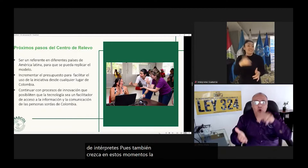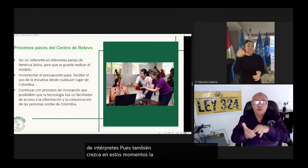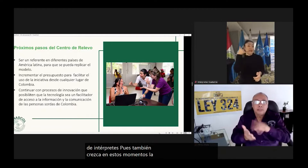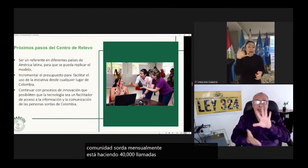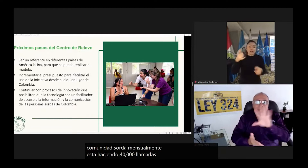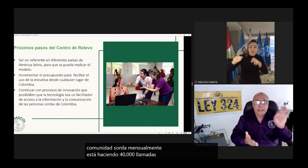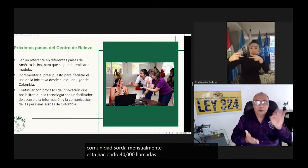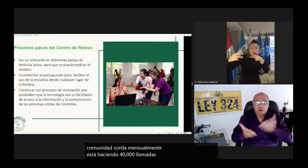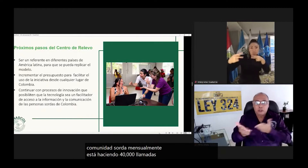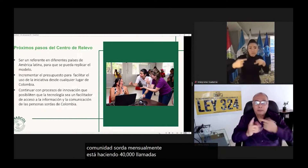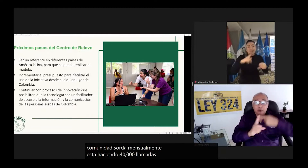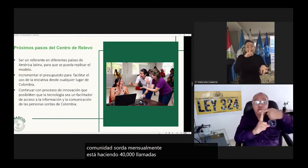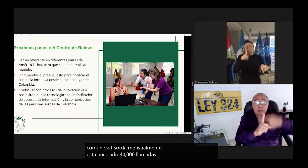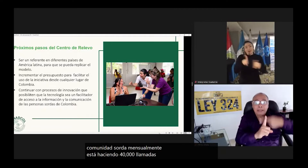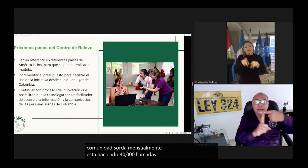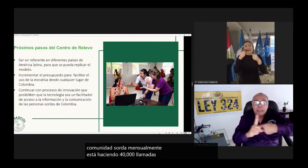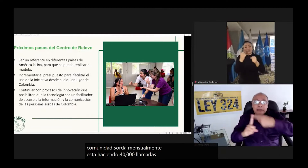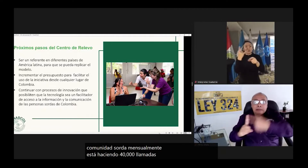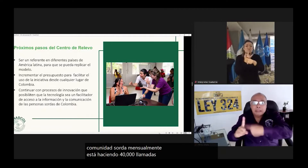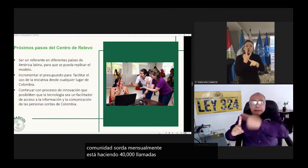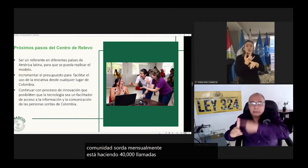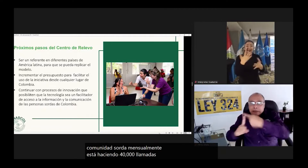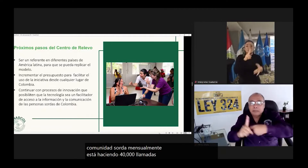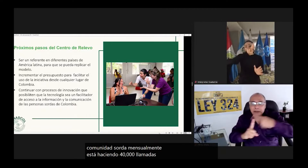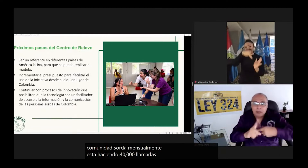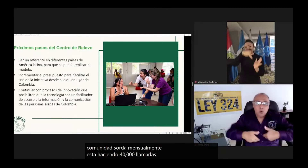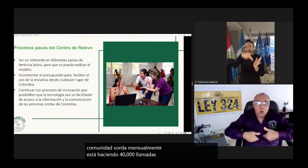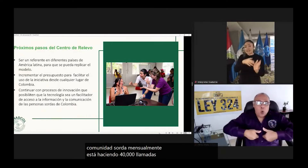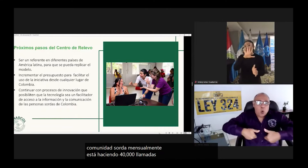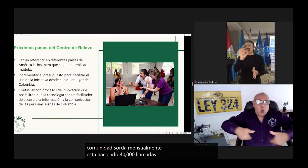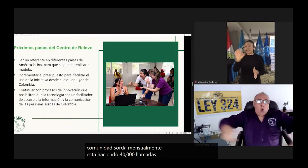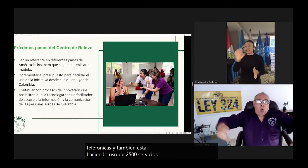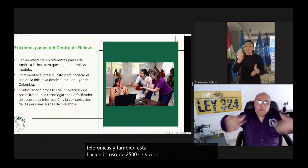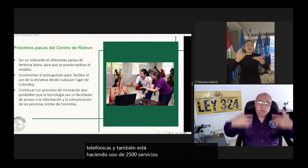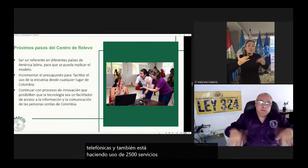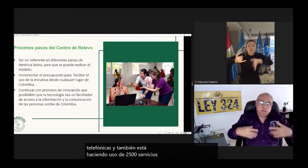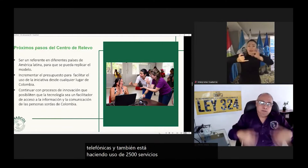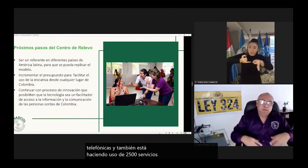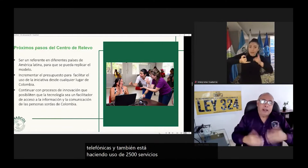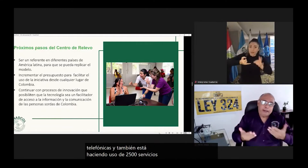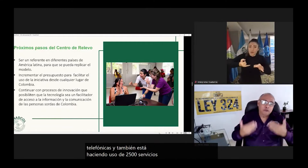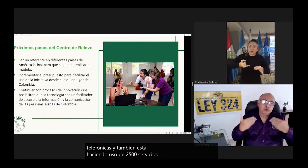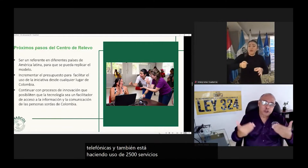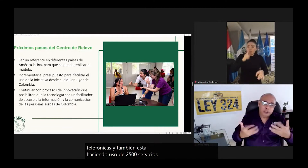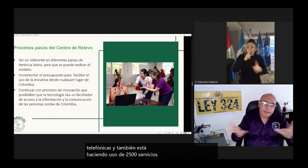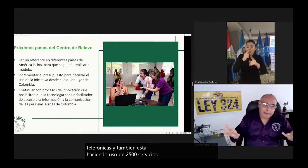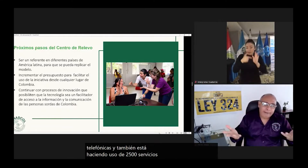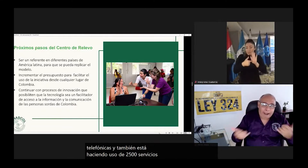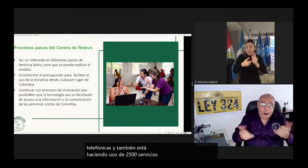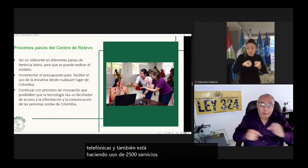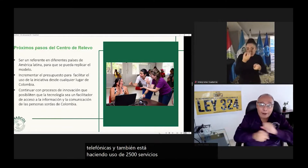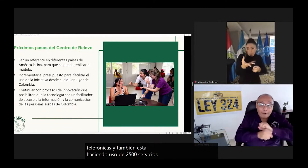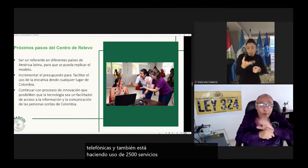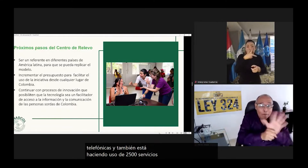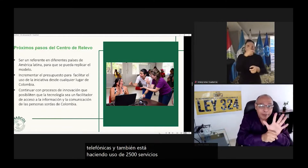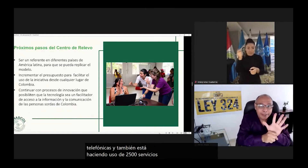y también está haciendo uso de 2.500 servicios de interpretación, de videointerpretación al mes,